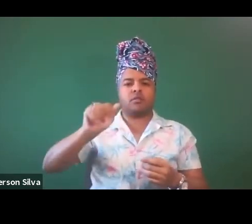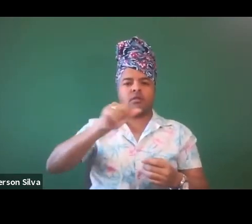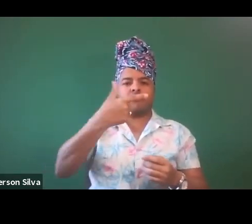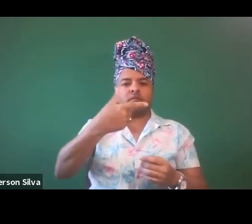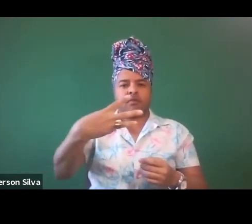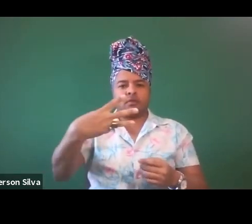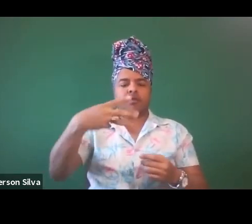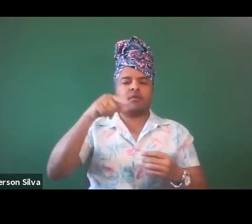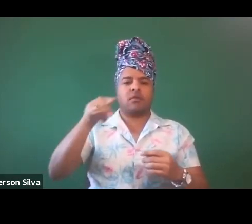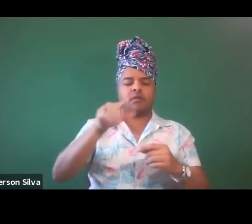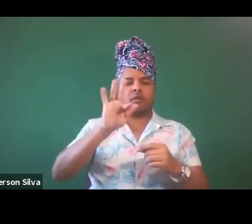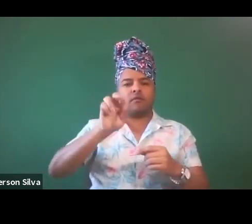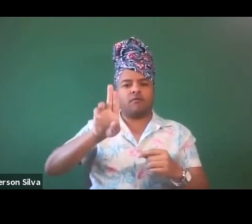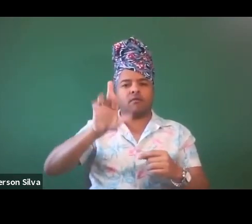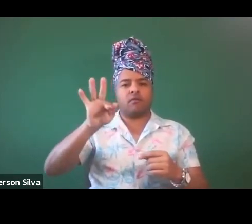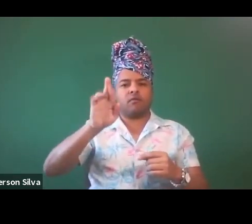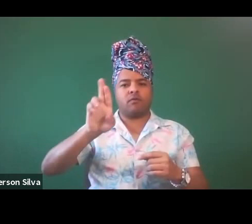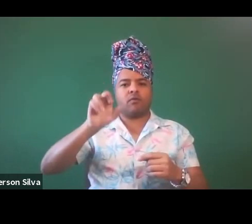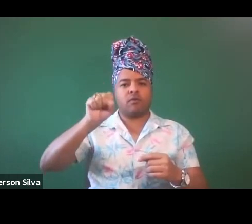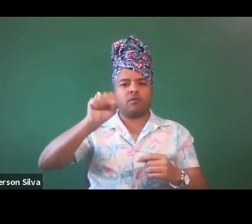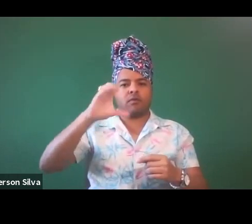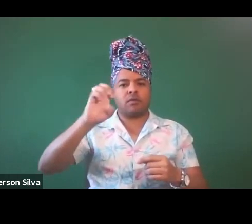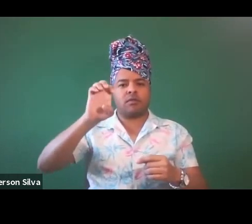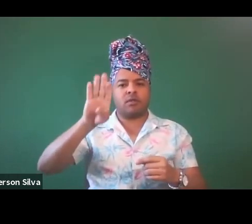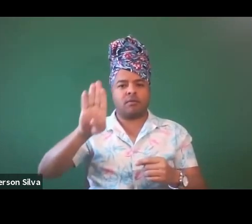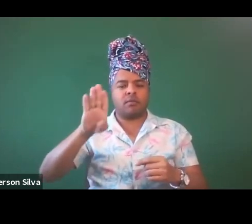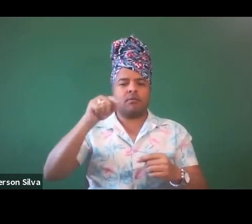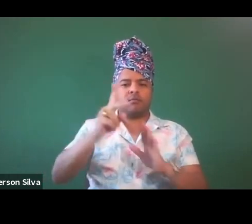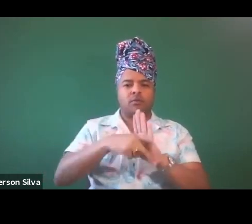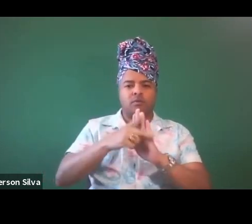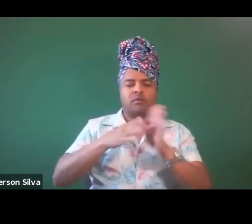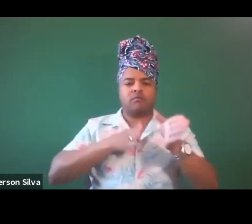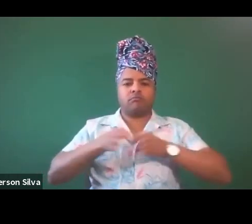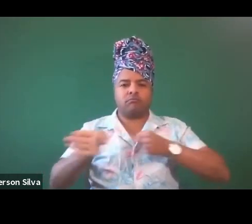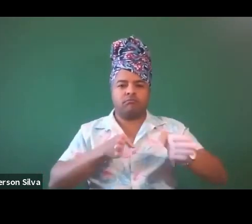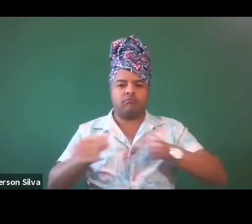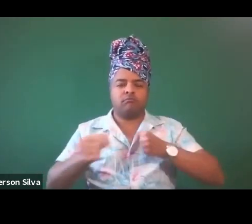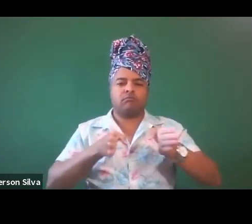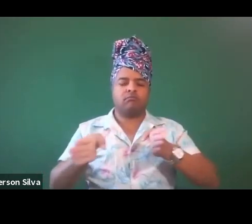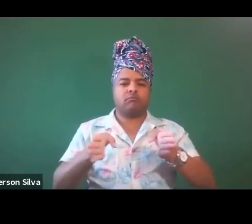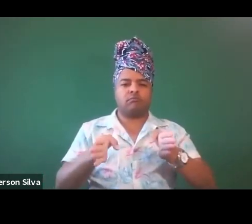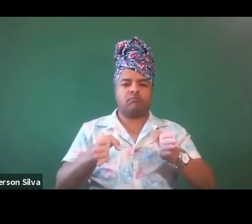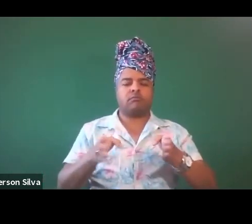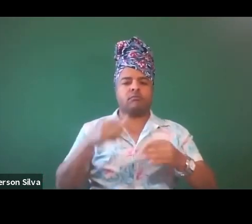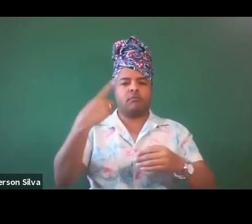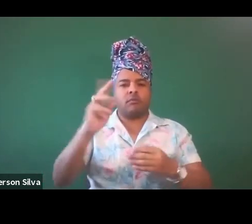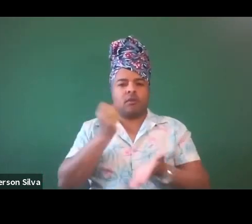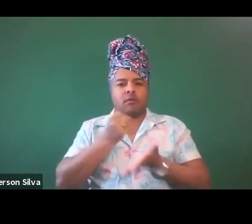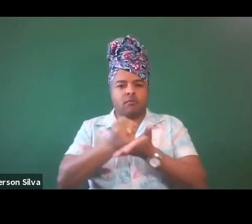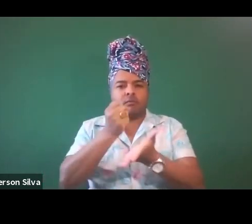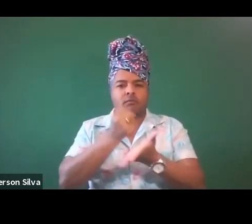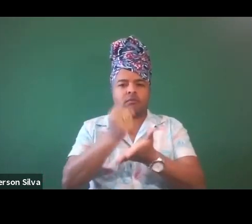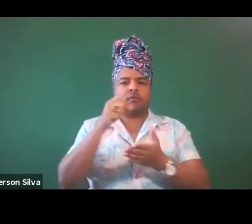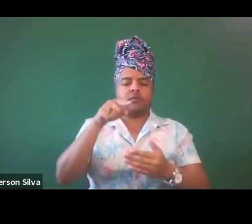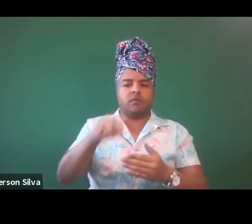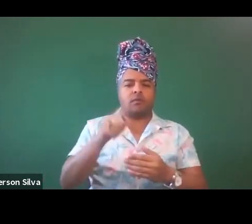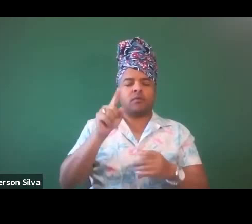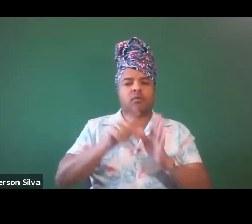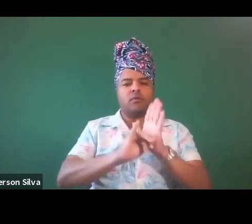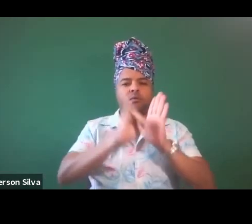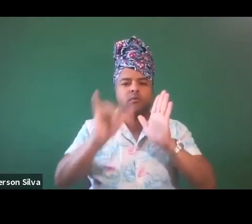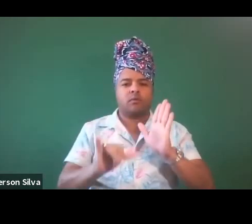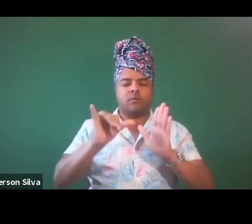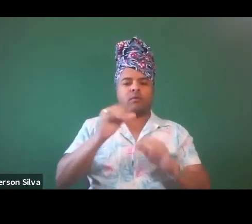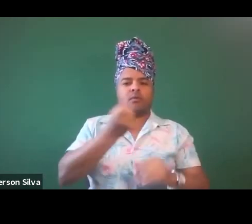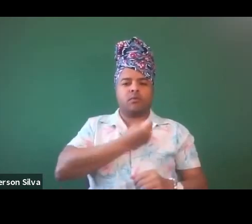da FUNSEB. O projeto de acessibilidade é apoiado através do edital